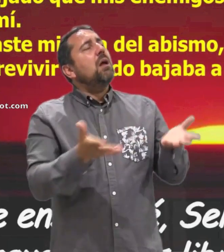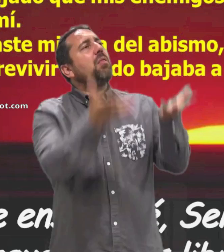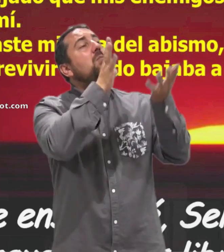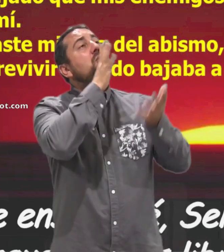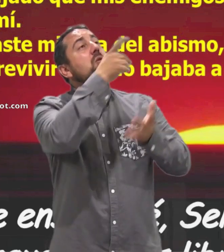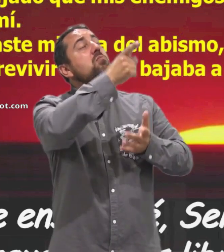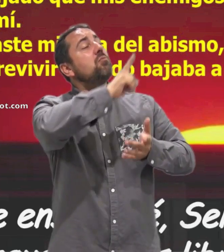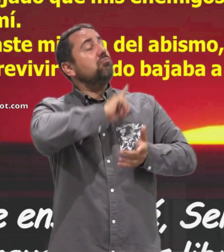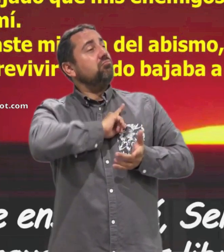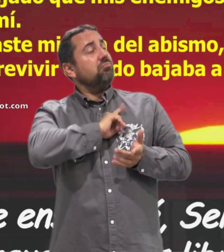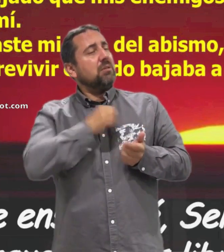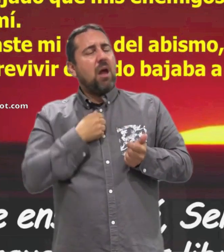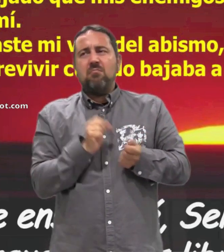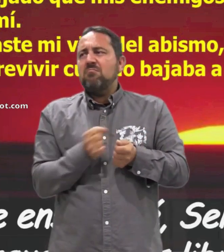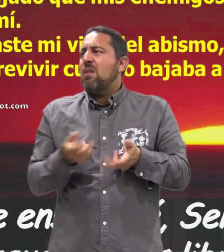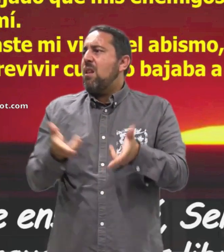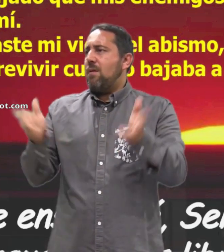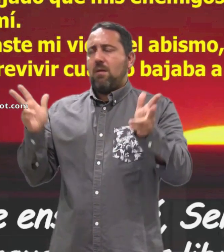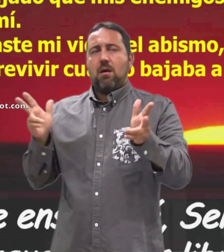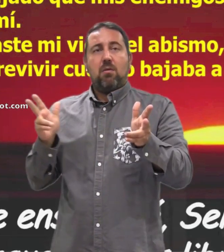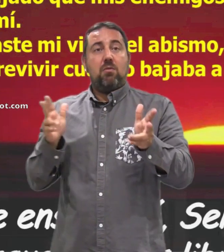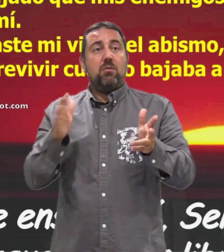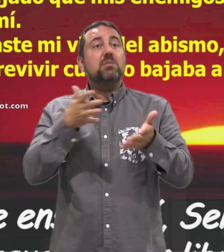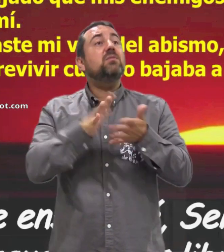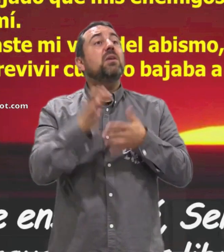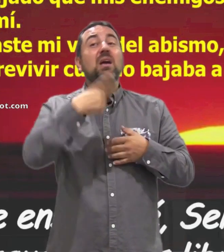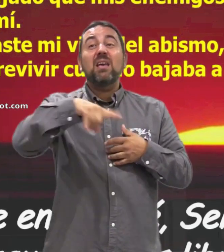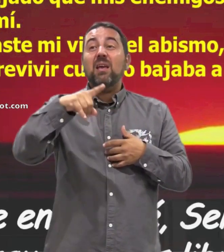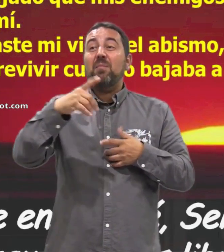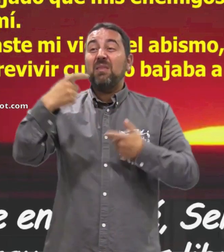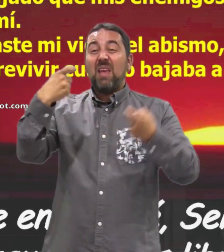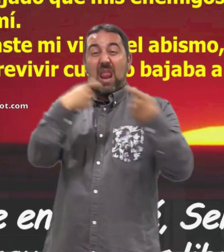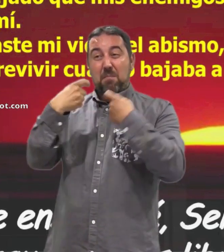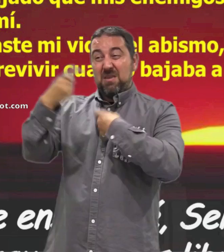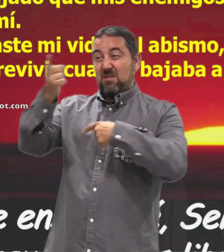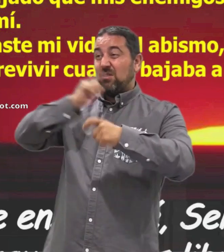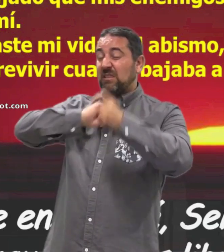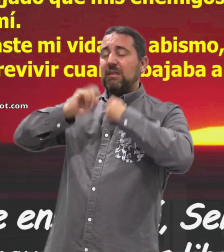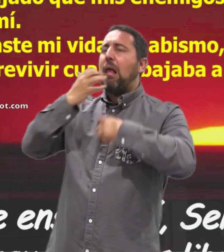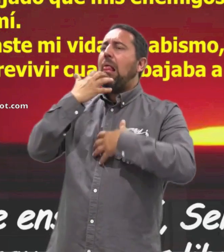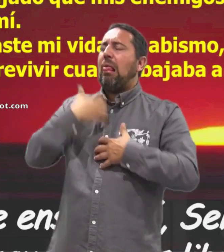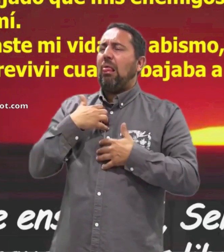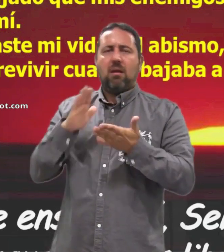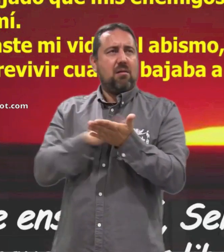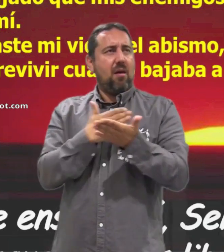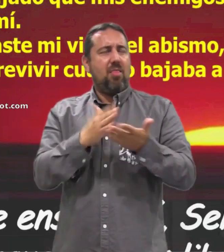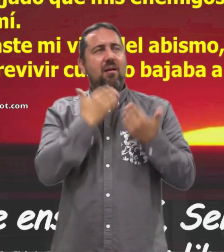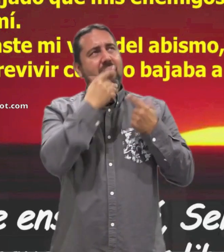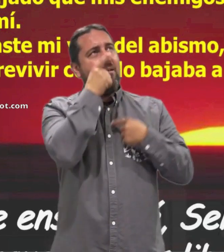Te ensalzaré, Señor, porque me has librado. Y no has dejado que mis enemigos se rían de